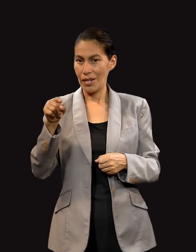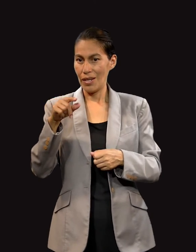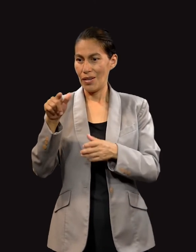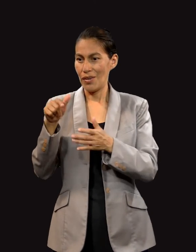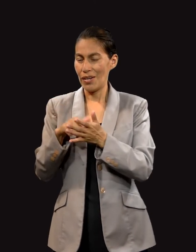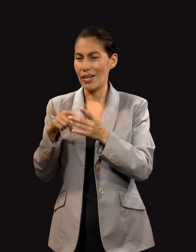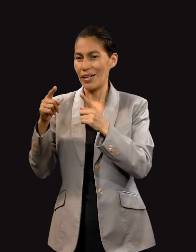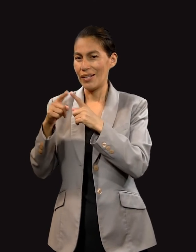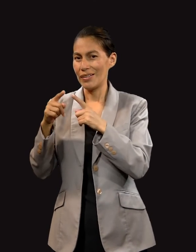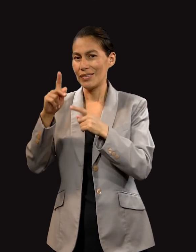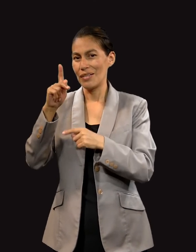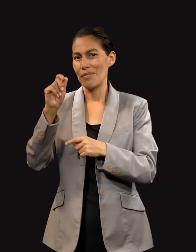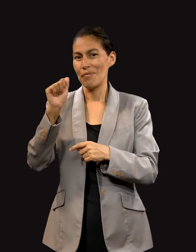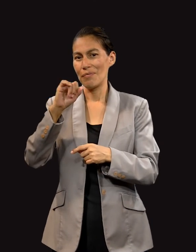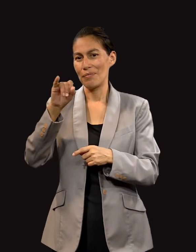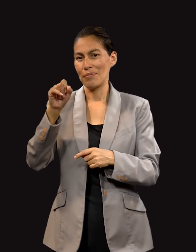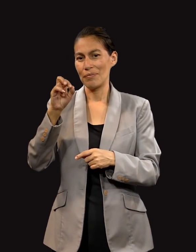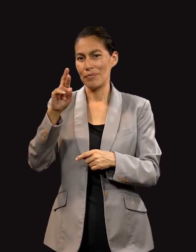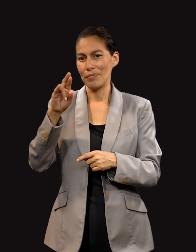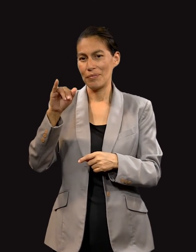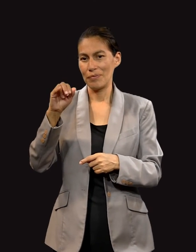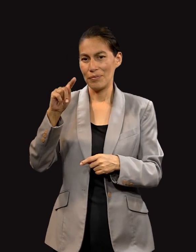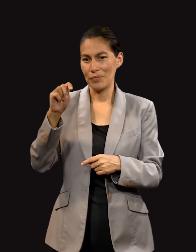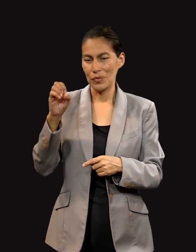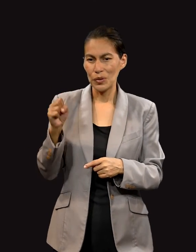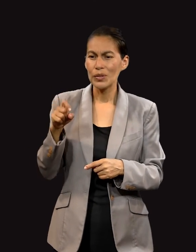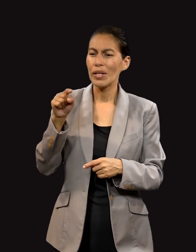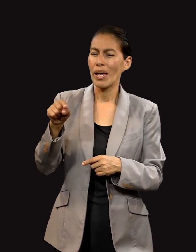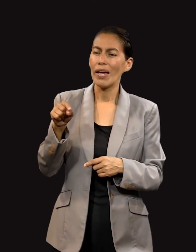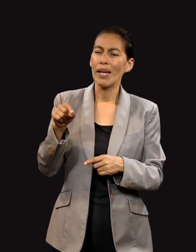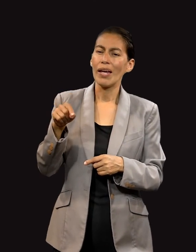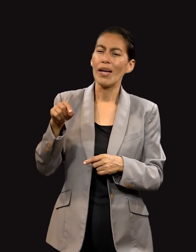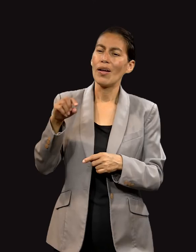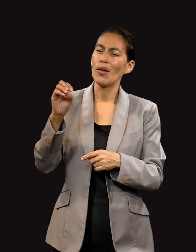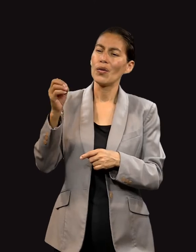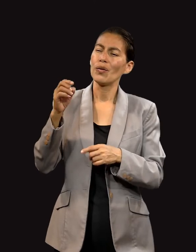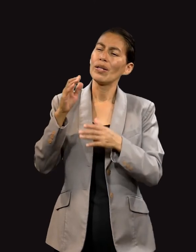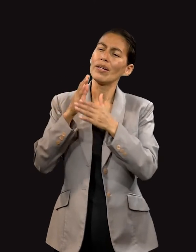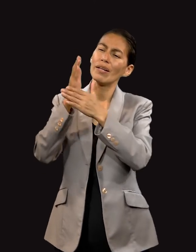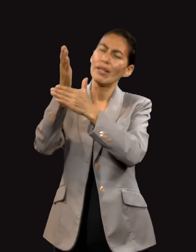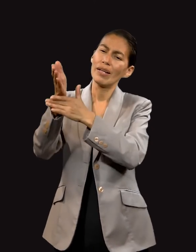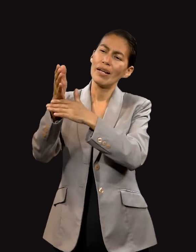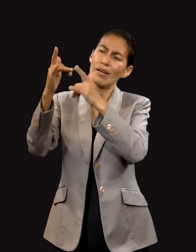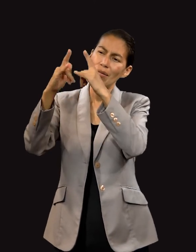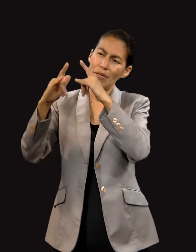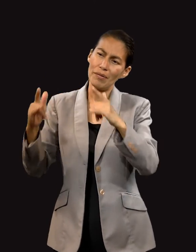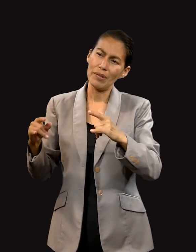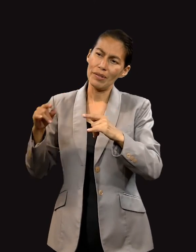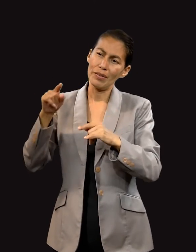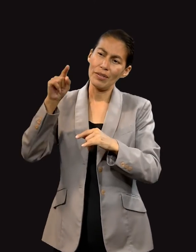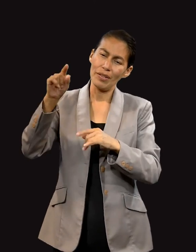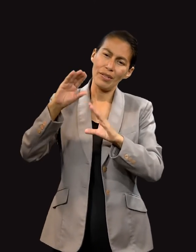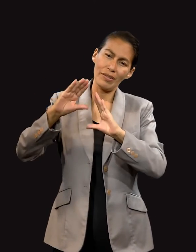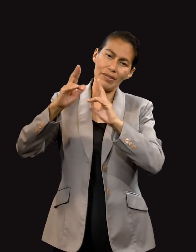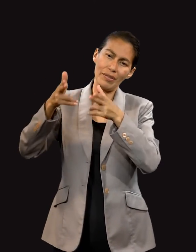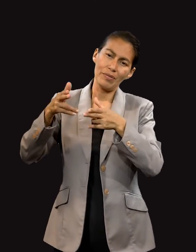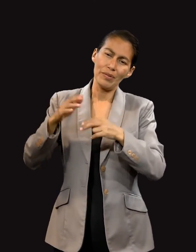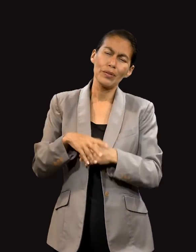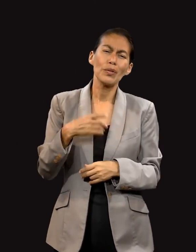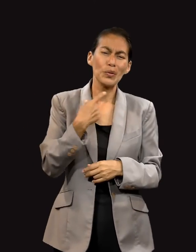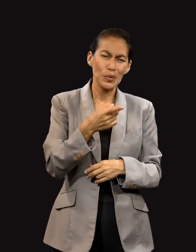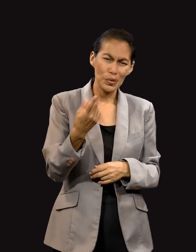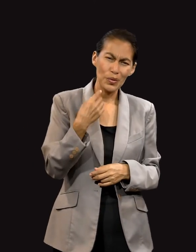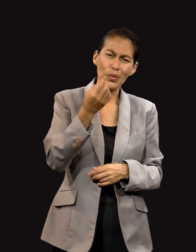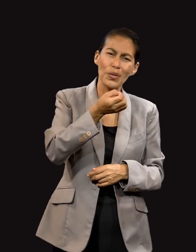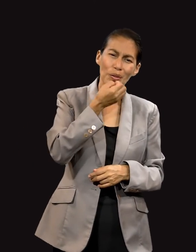oración por el distrito de Pajaritos. El 15 de septiembre salen a un camporí en la ceiba. Pido para que la